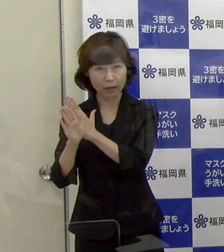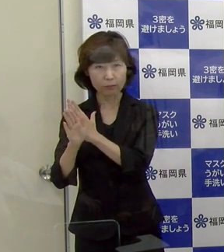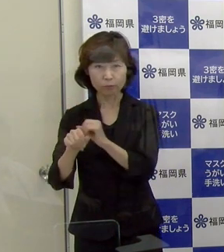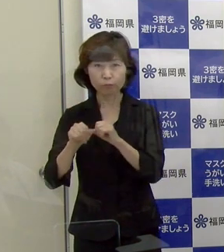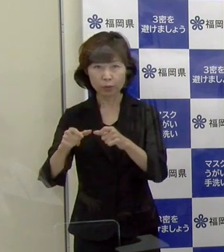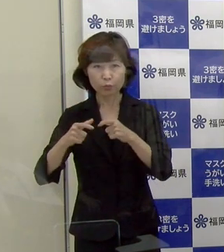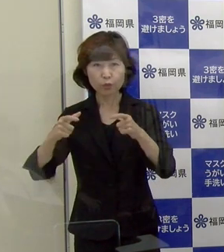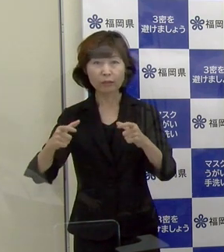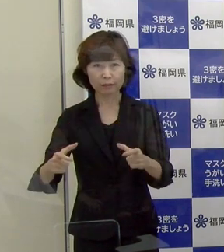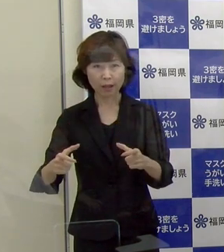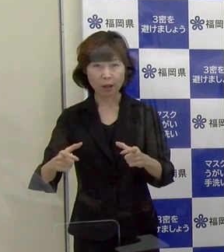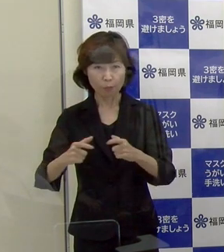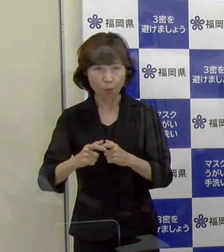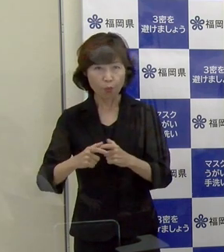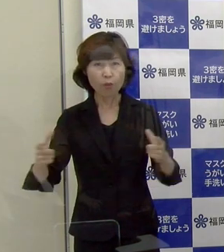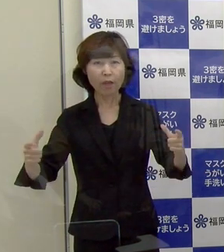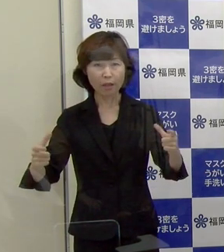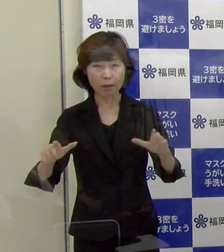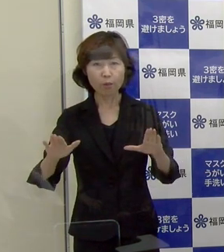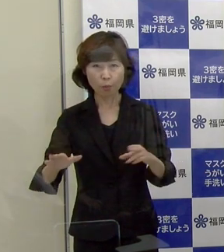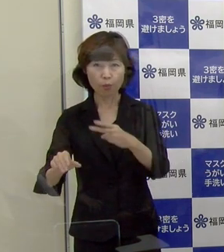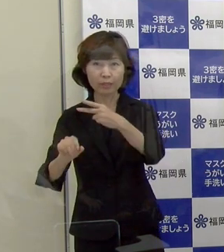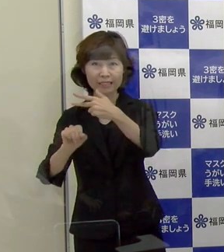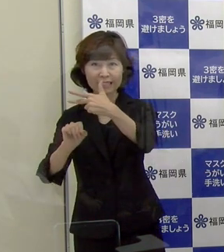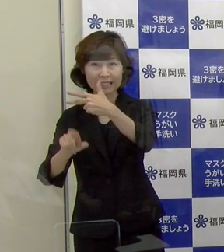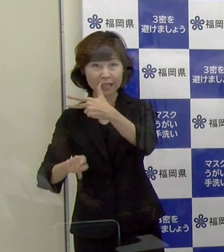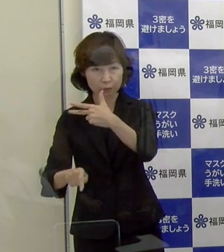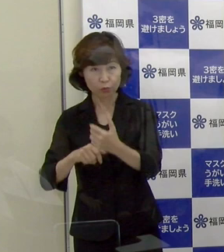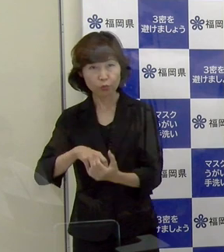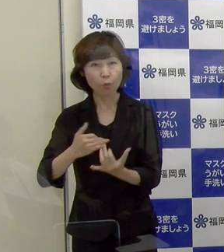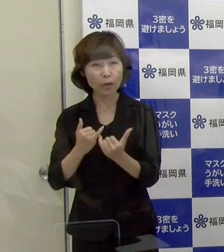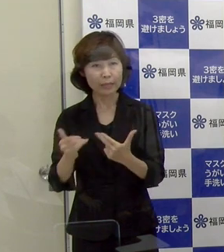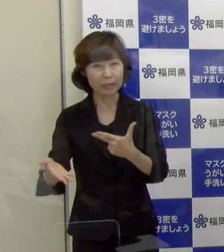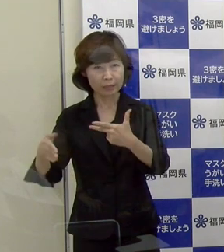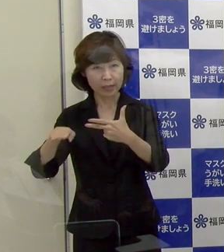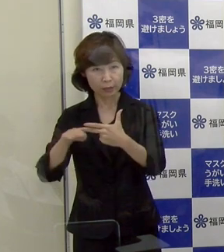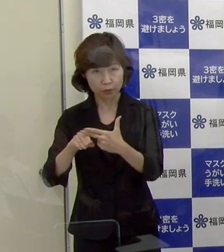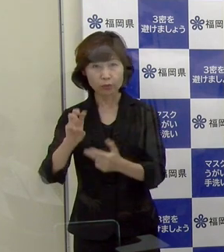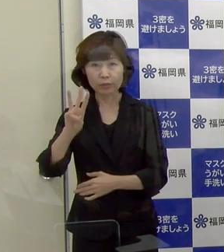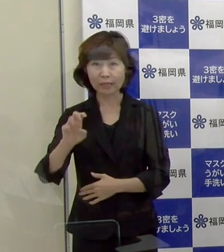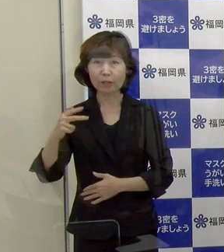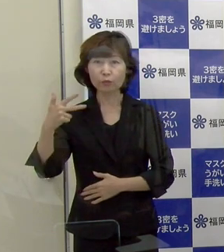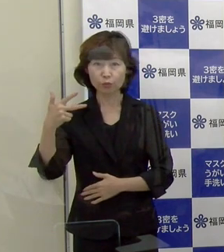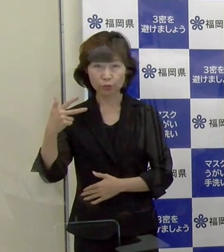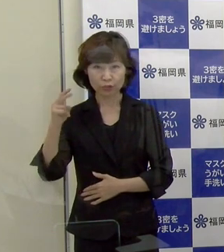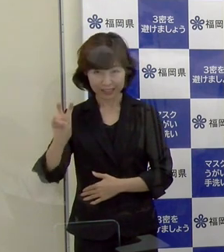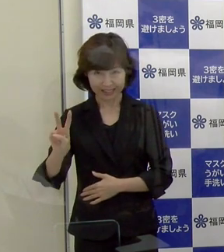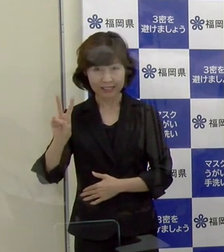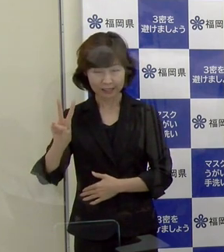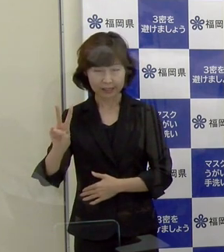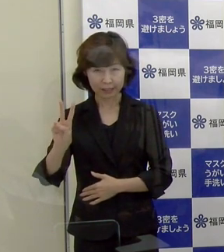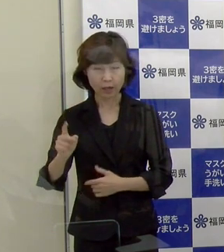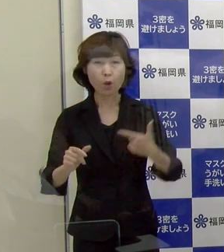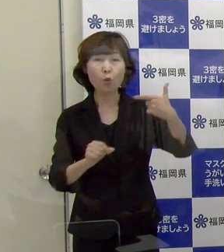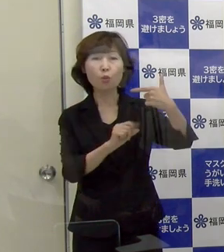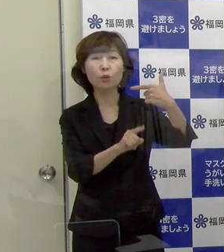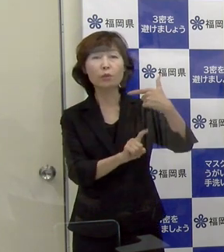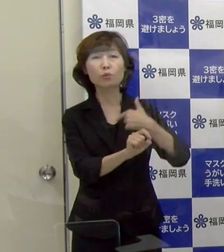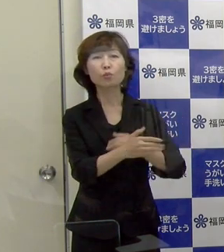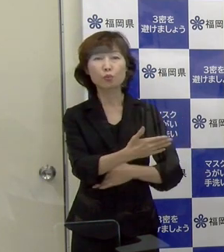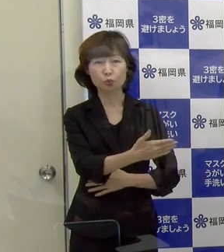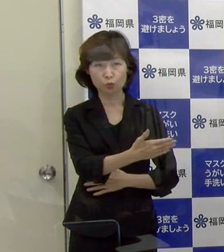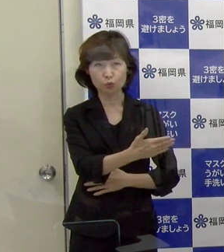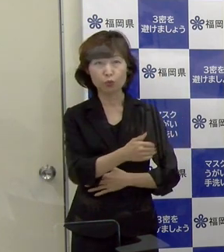がありまして今月に入り高齢者施設では32件6月は19件でございまし